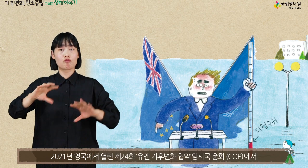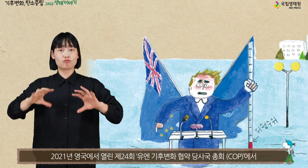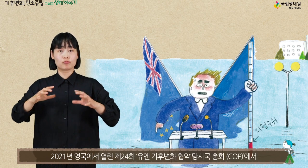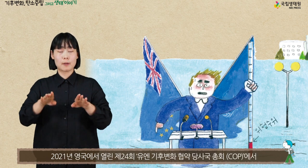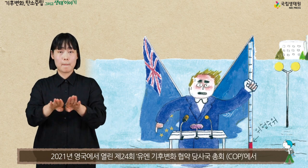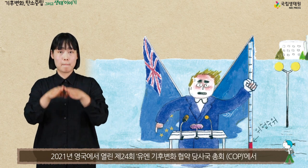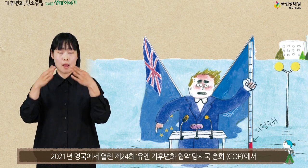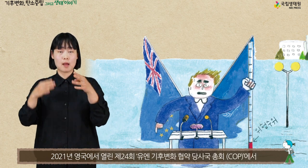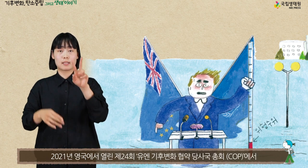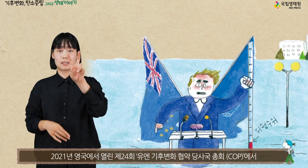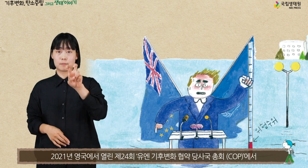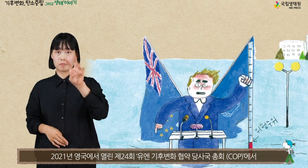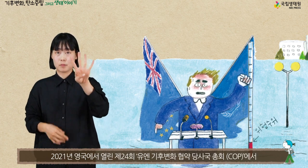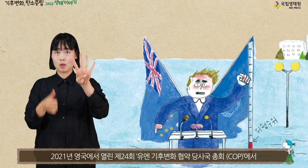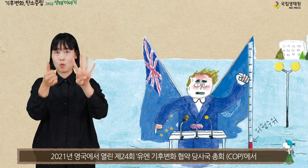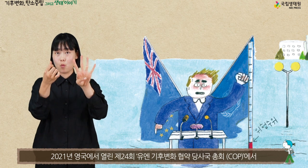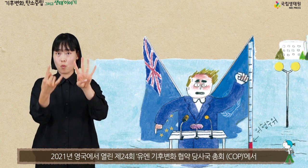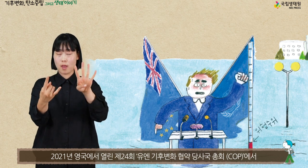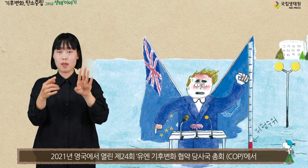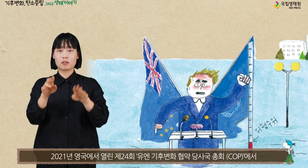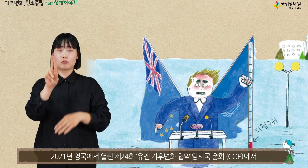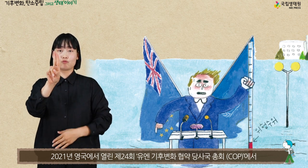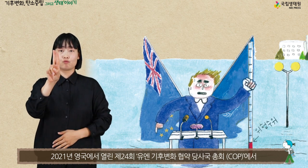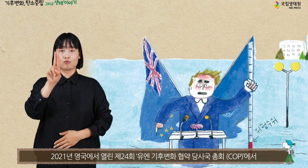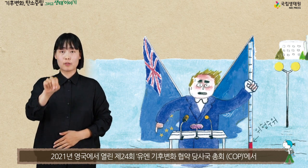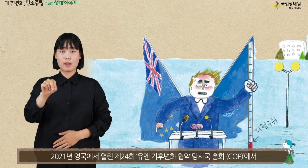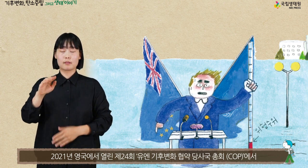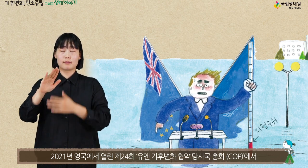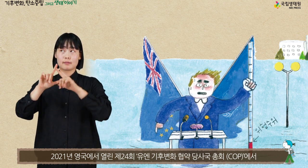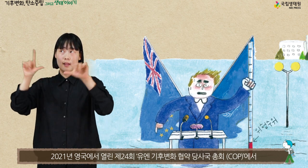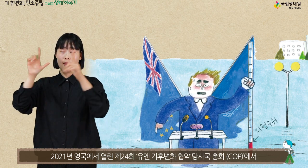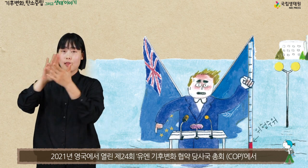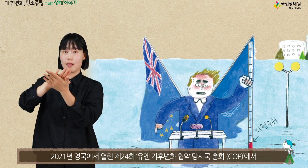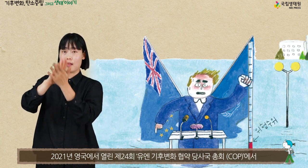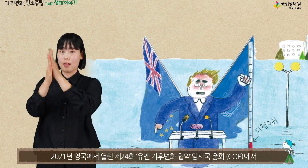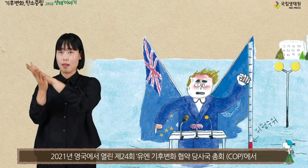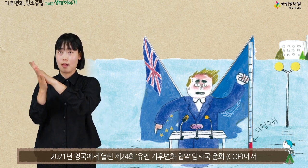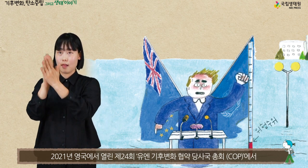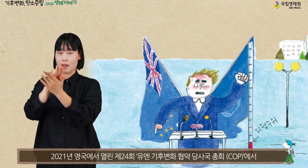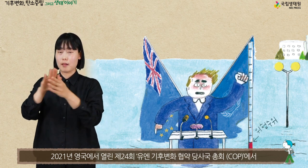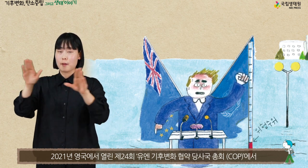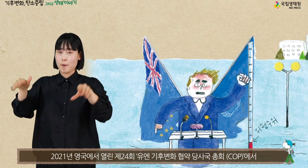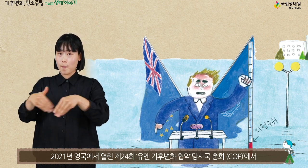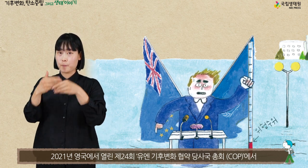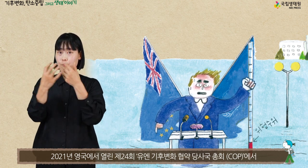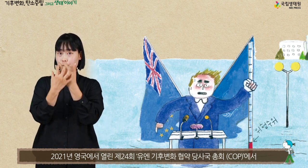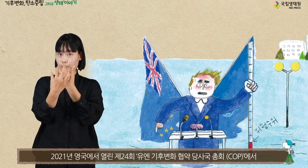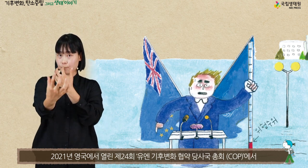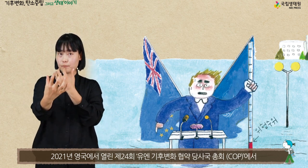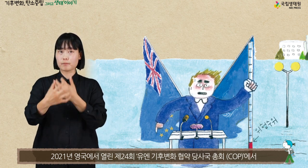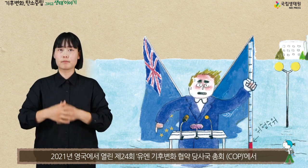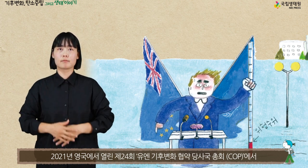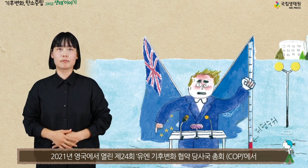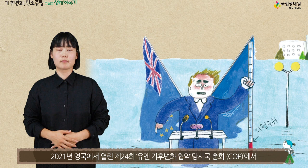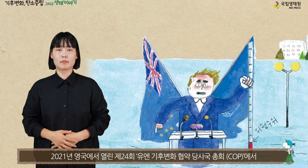2021년 영국에서 열린 제24회 UN 기후변화 협약 당사국 총회에서